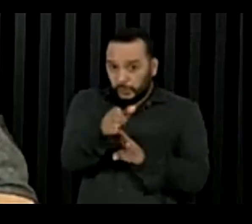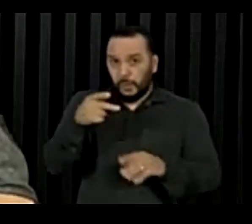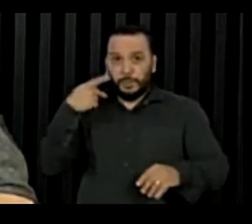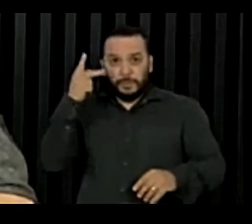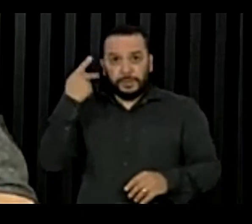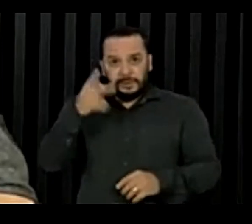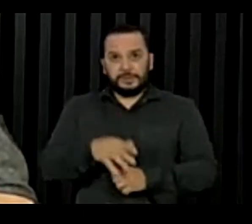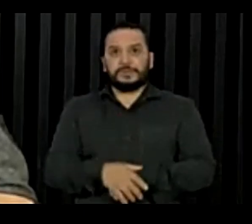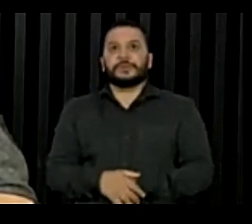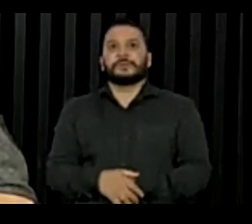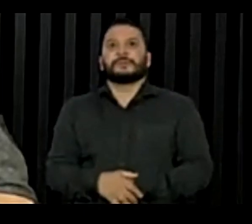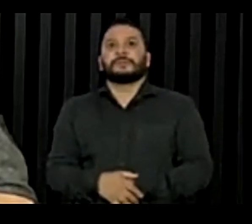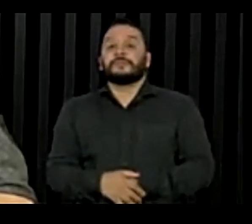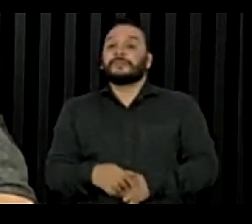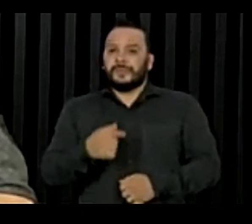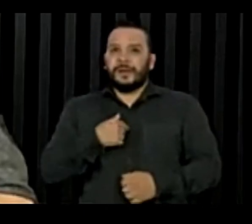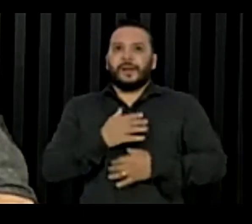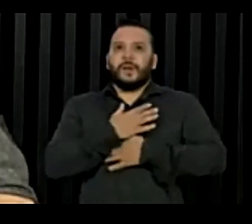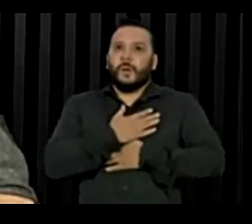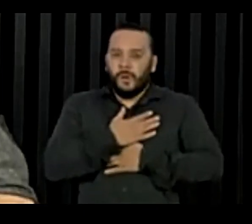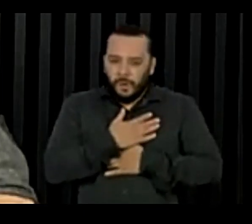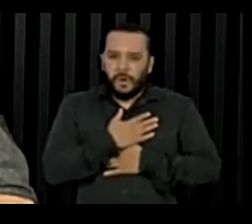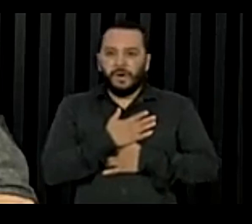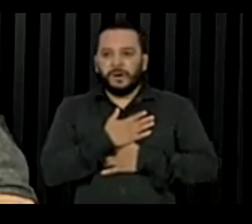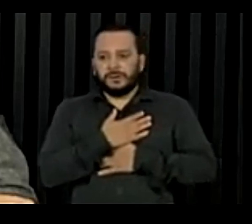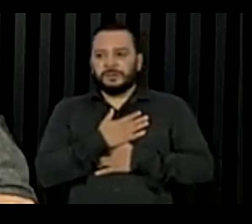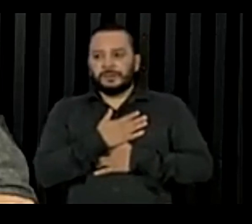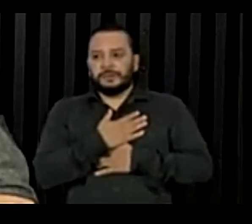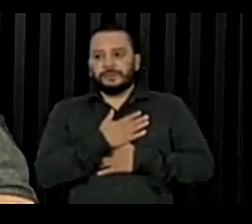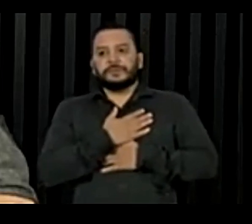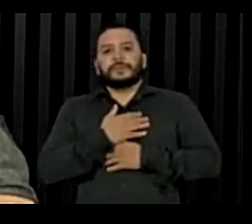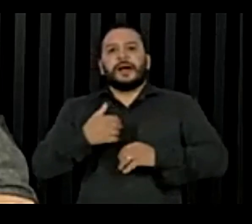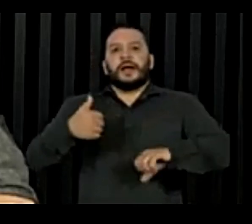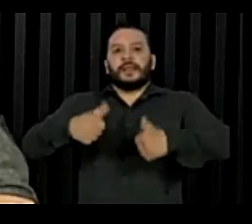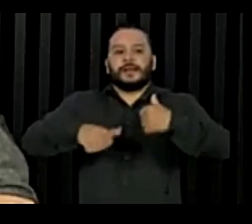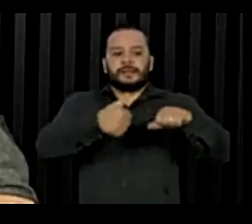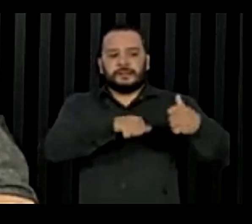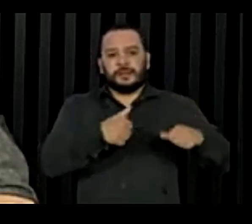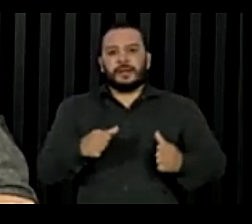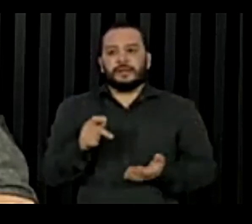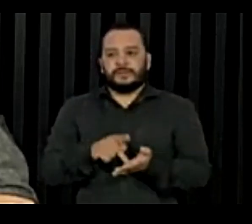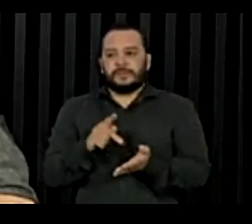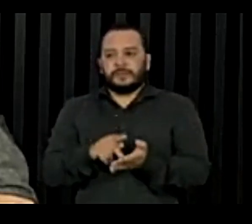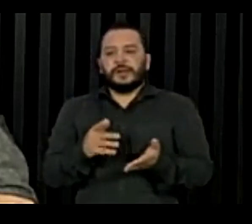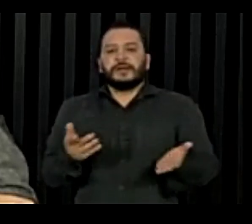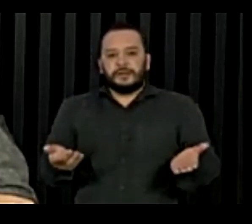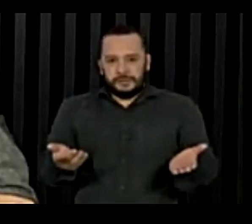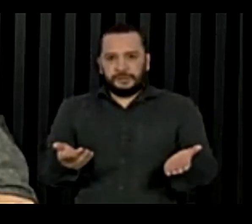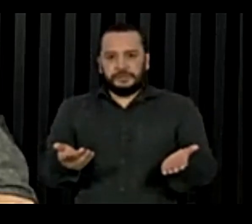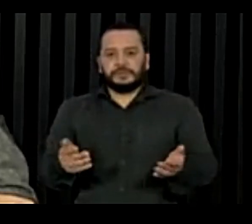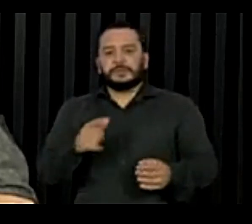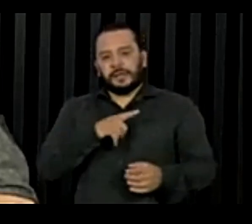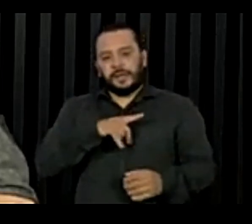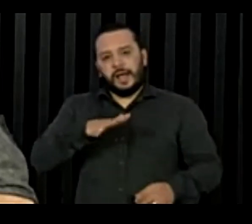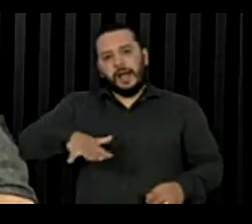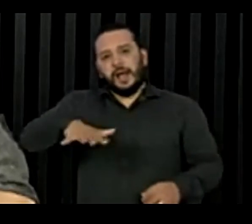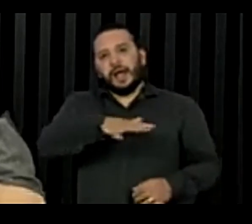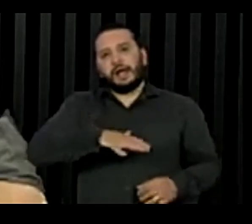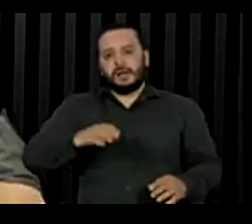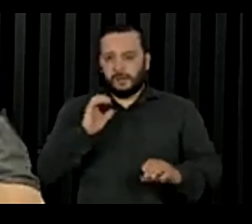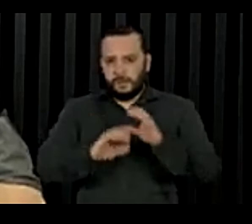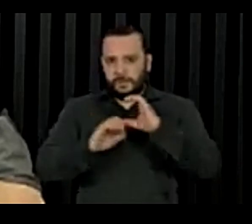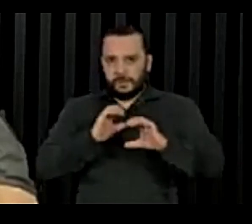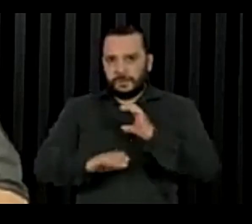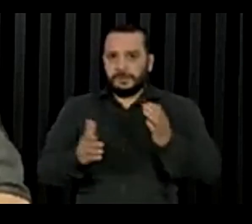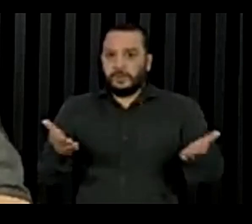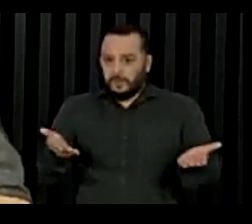realmente no que eu mais gosto de analisar. Eu acho que a gente tem um cenário de comunicação hoje, por parte